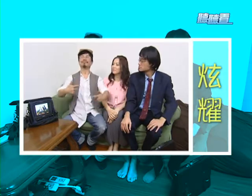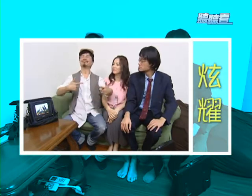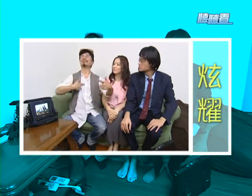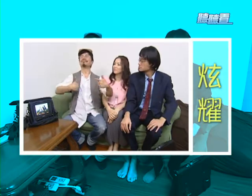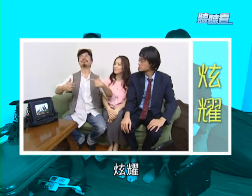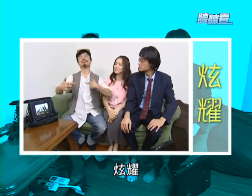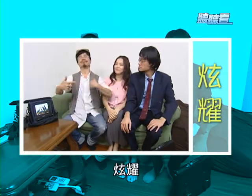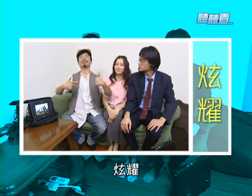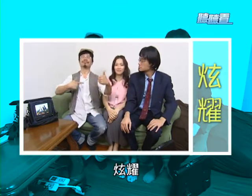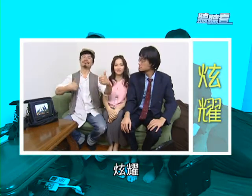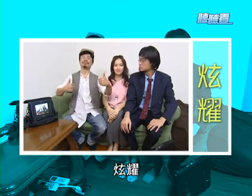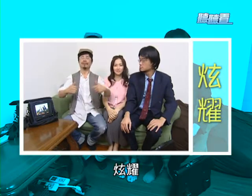炫耀，